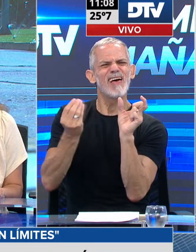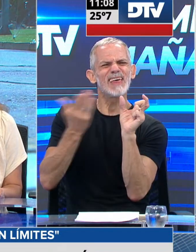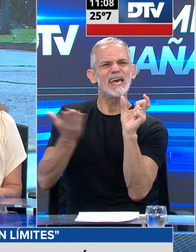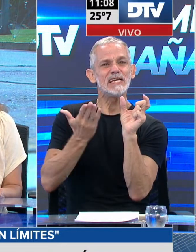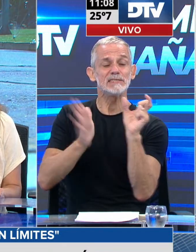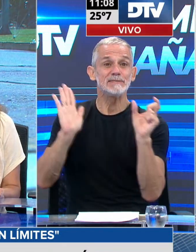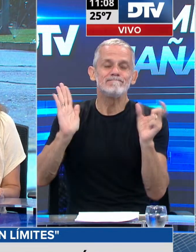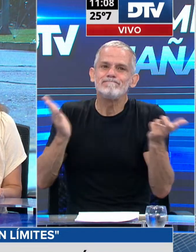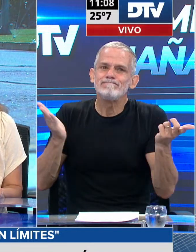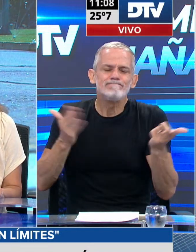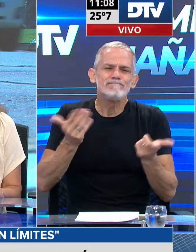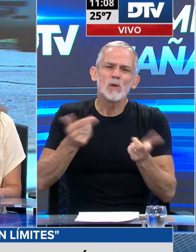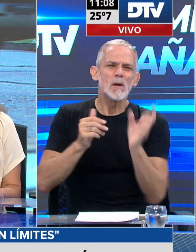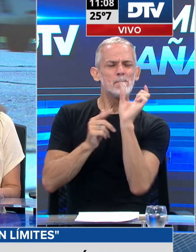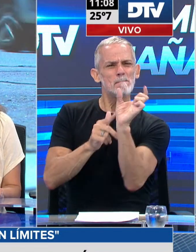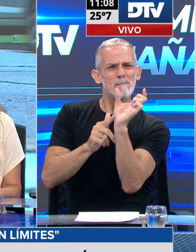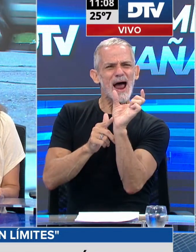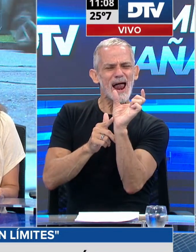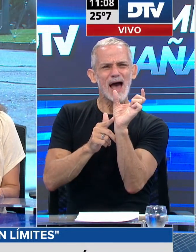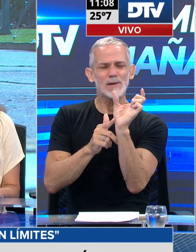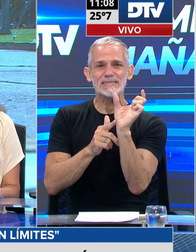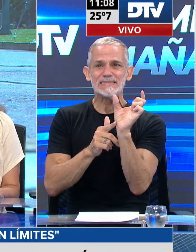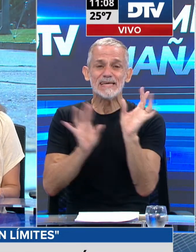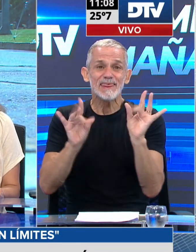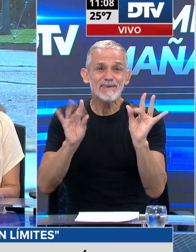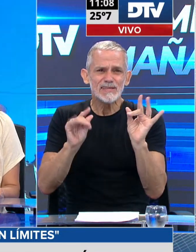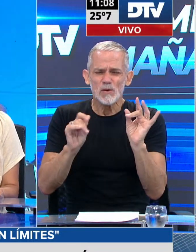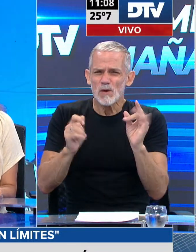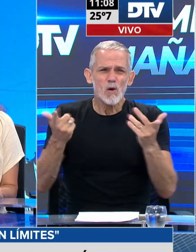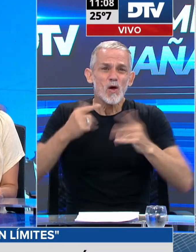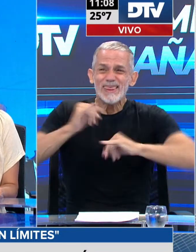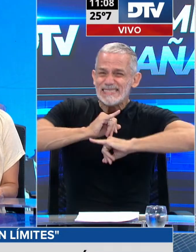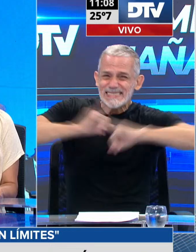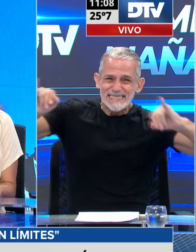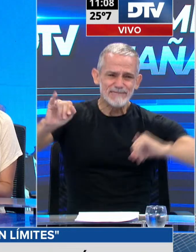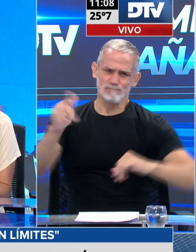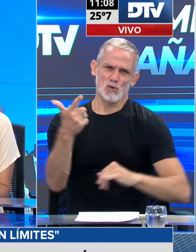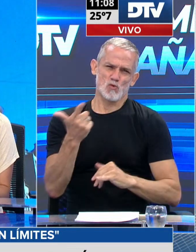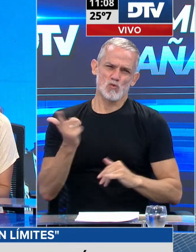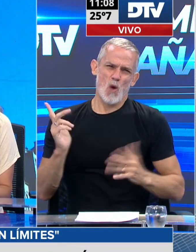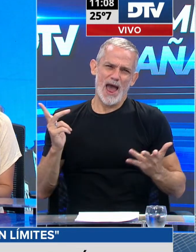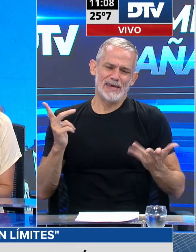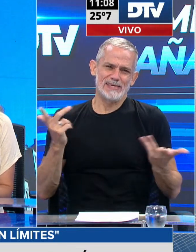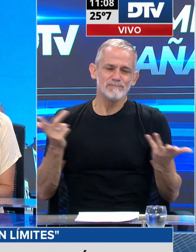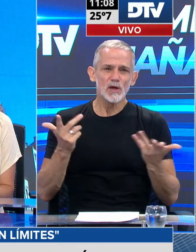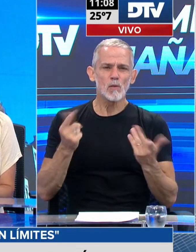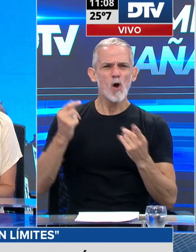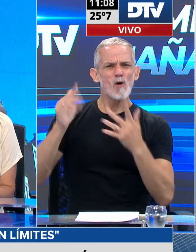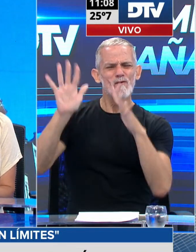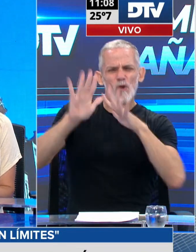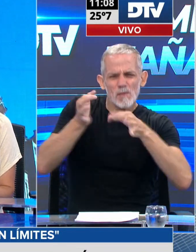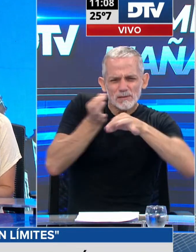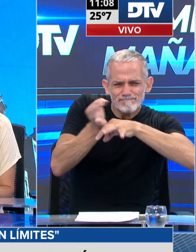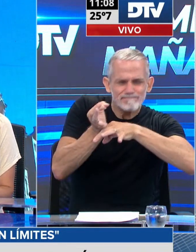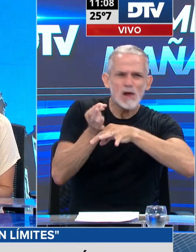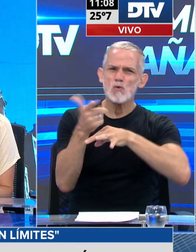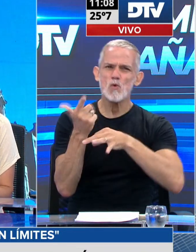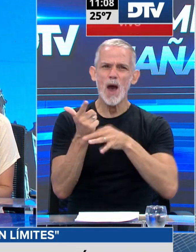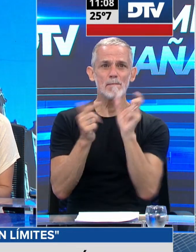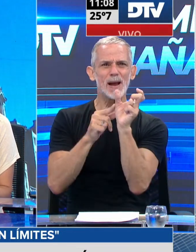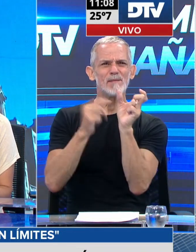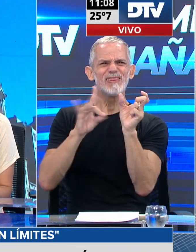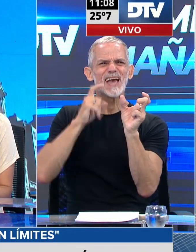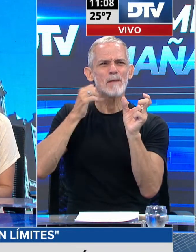O sea, todavía es una terminología que, como no hay tanta difusión y tanta formación al respecto, es